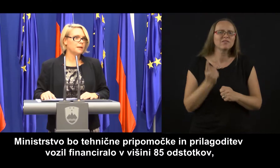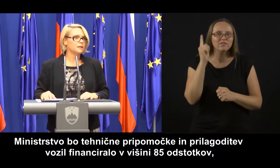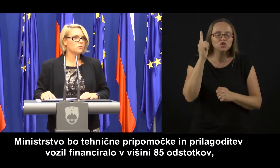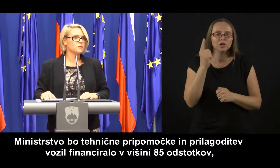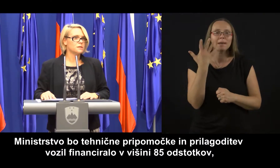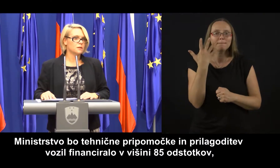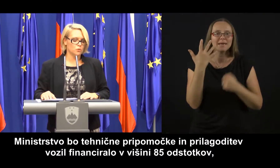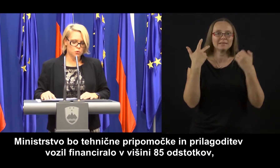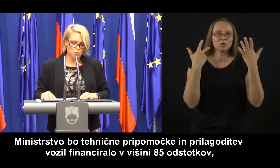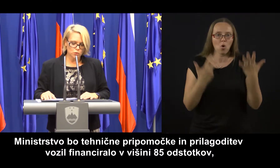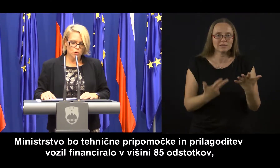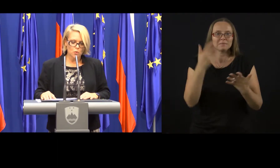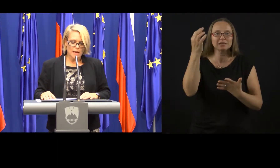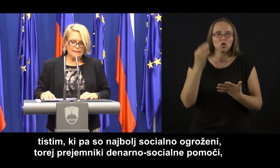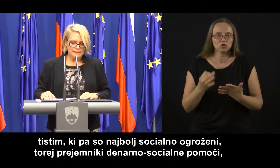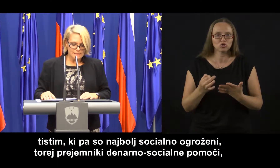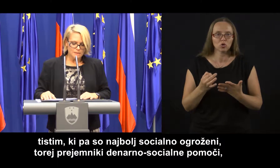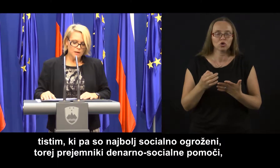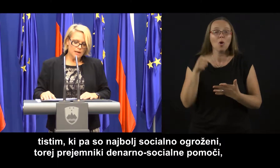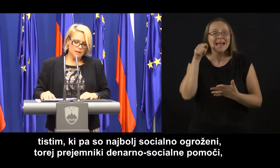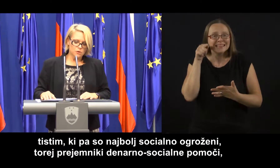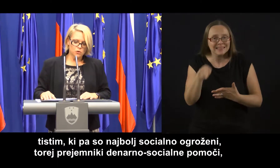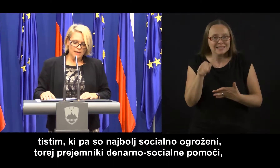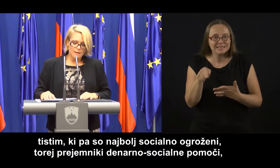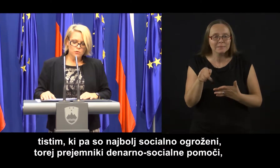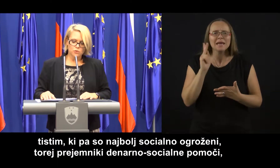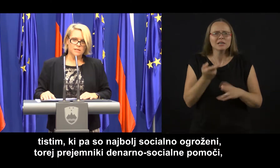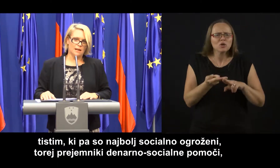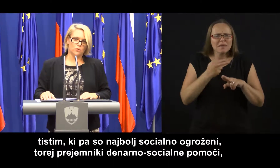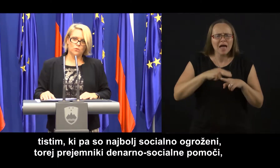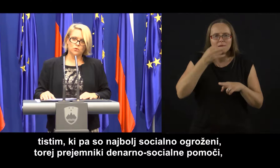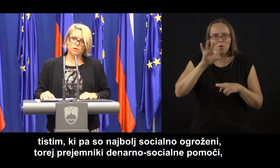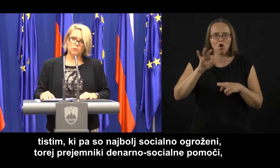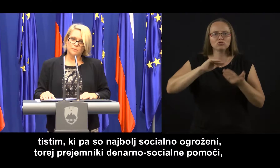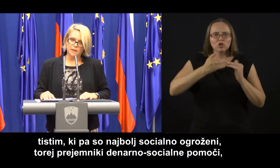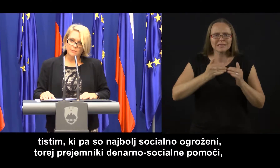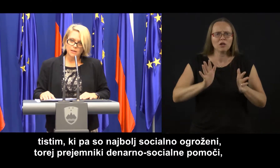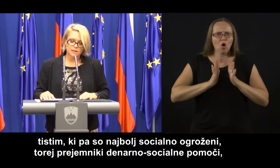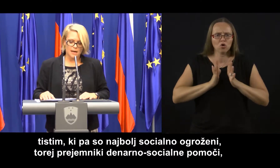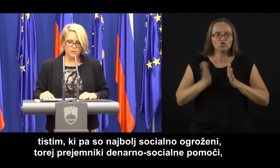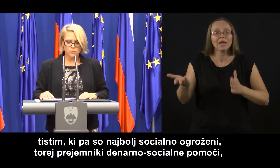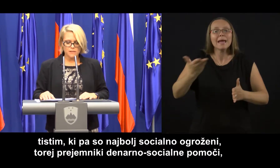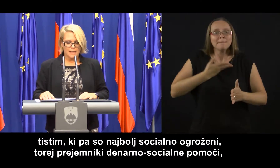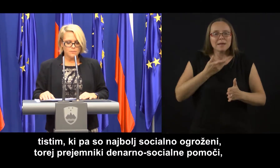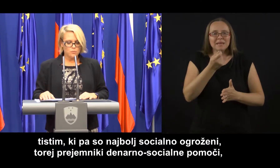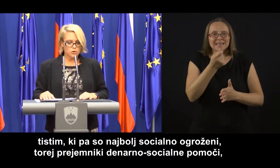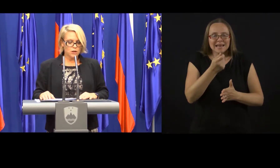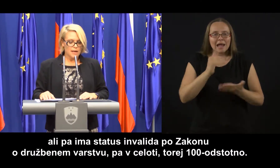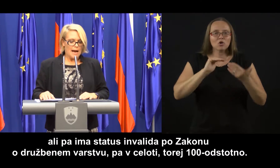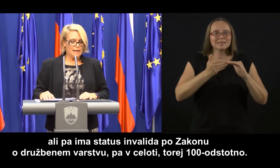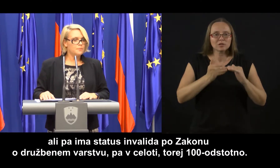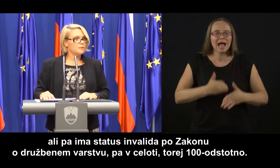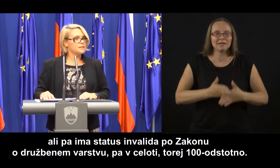višini 85% tistim, ki pa so najbolj socialno ogroženi, torej prejemniki denarno-socialni